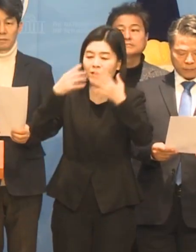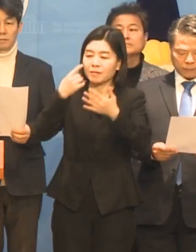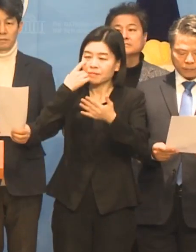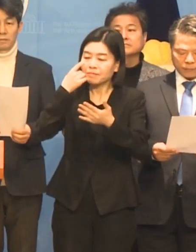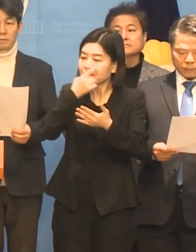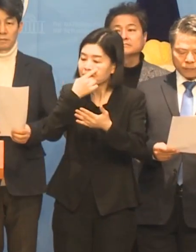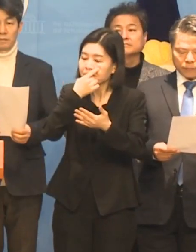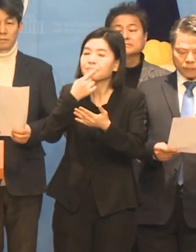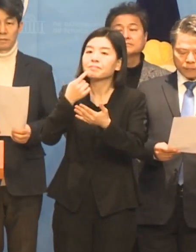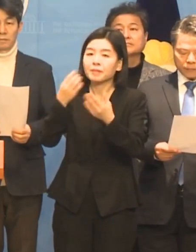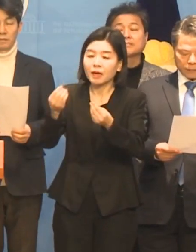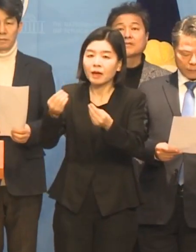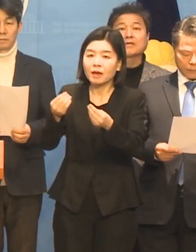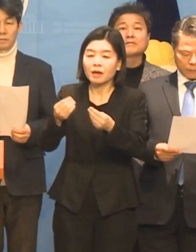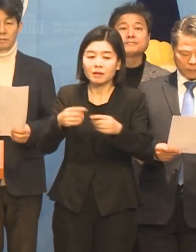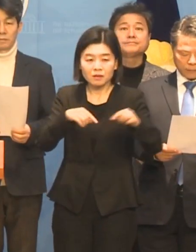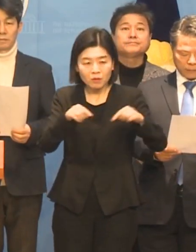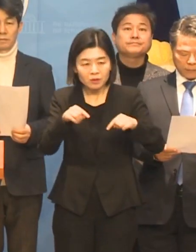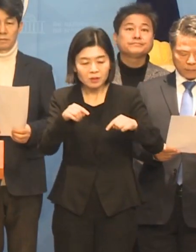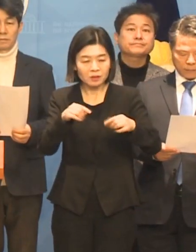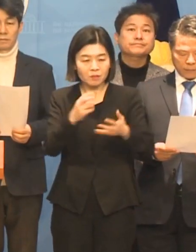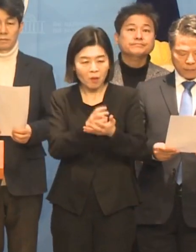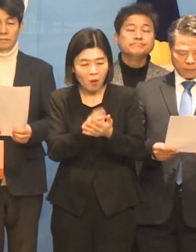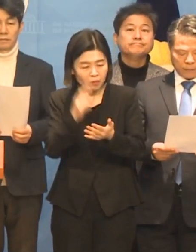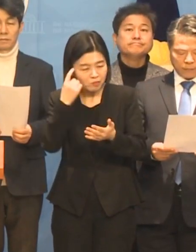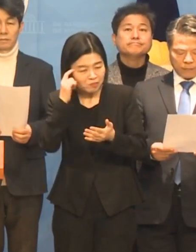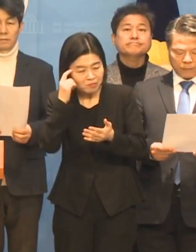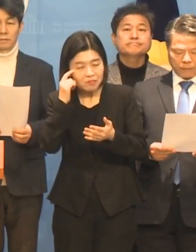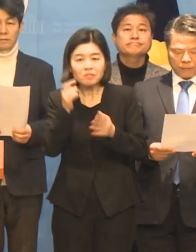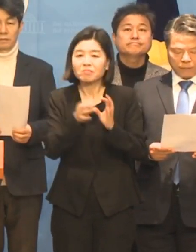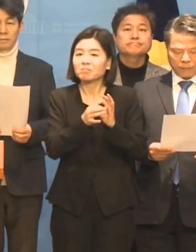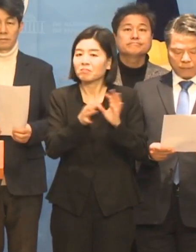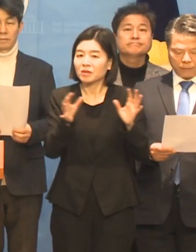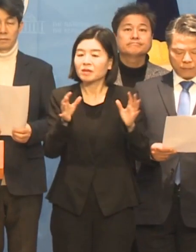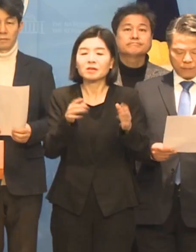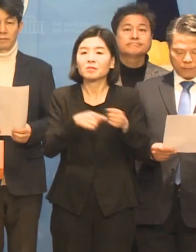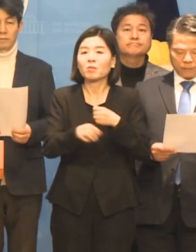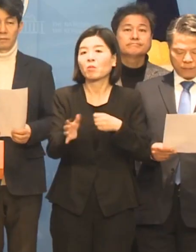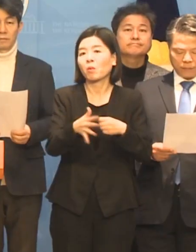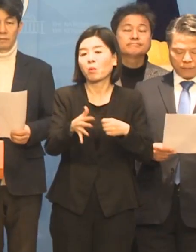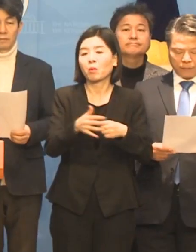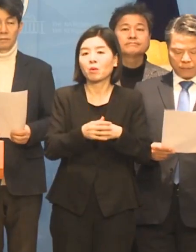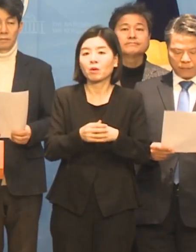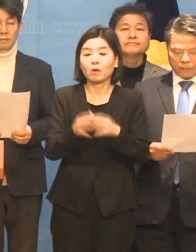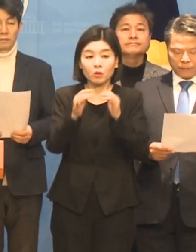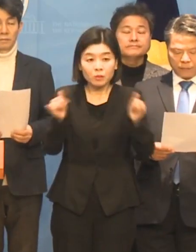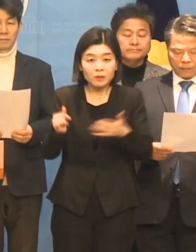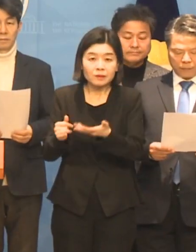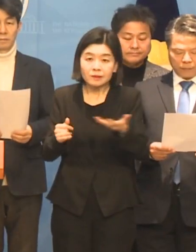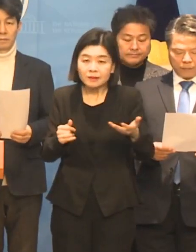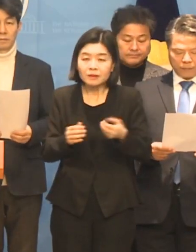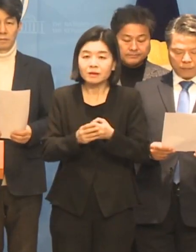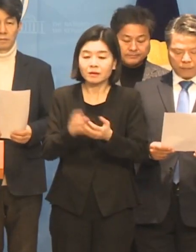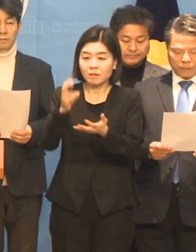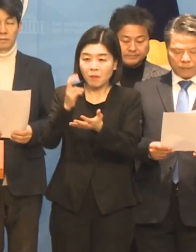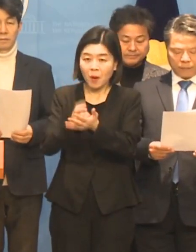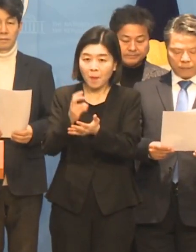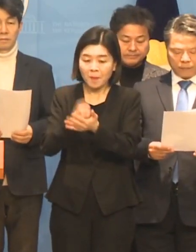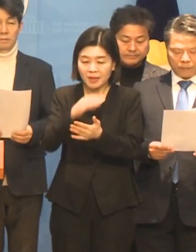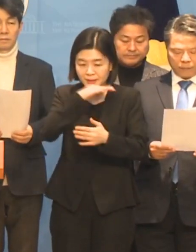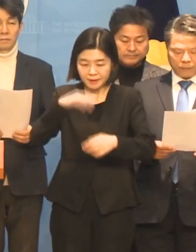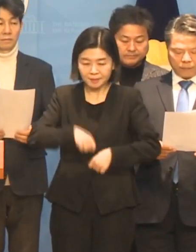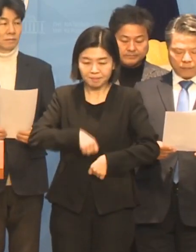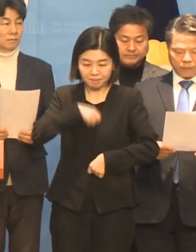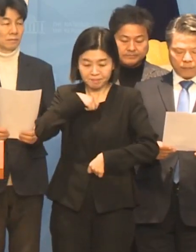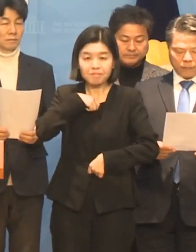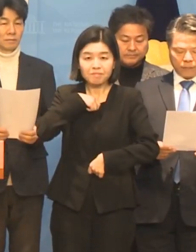정치적 고려나 법리 해석을 덧붙일 여지가 없습니다. 국민은 법의 정의가